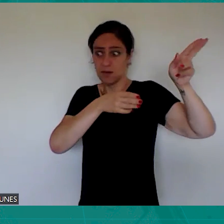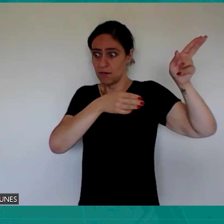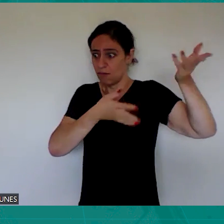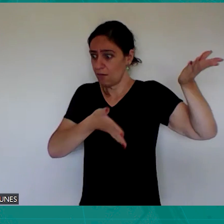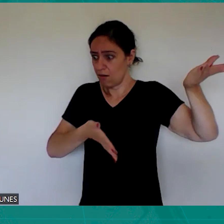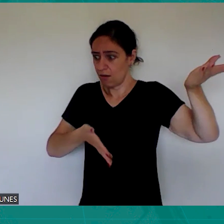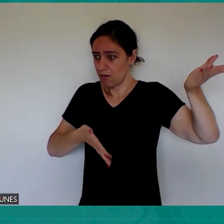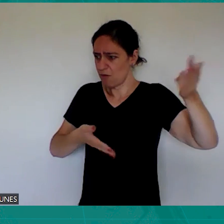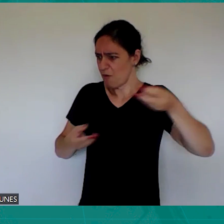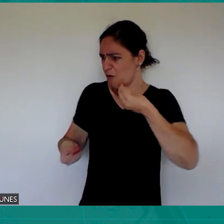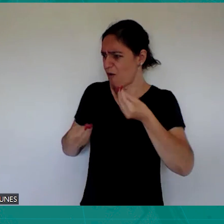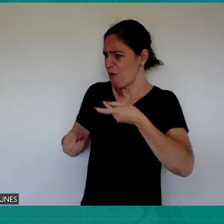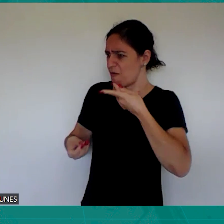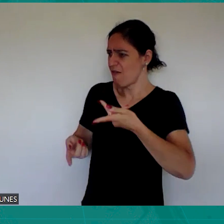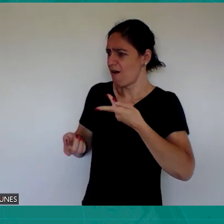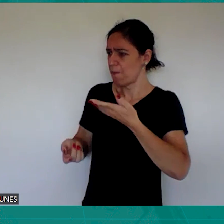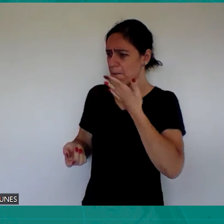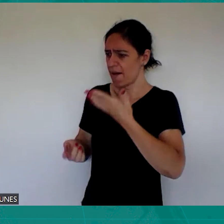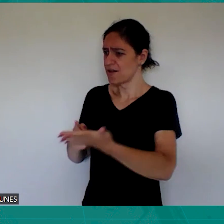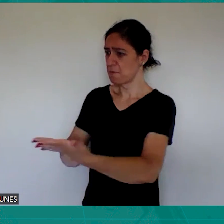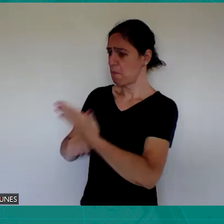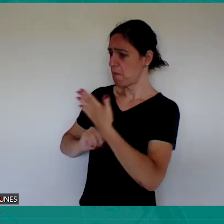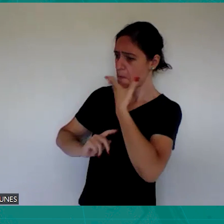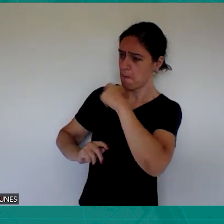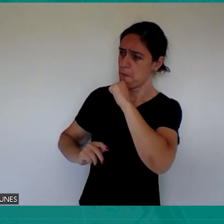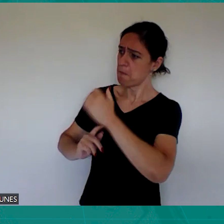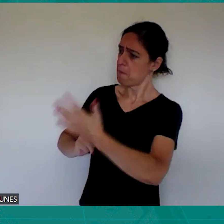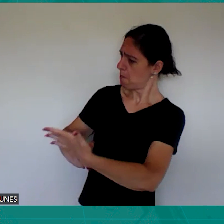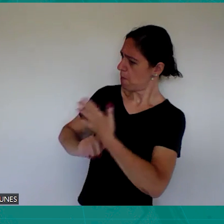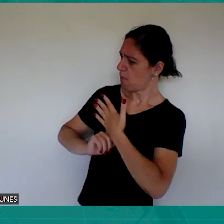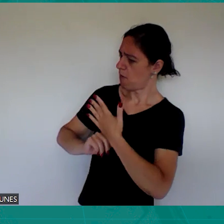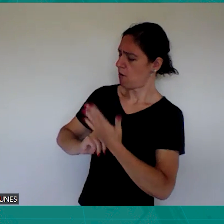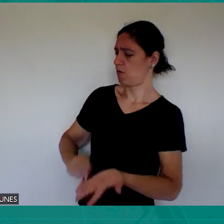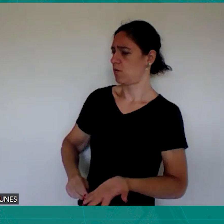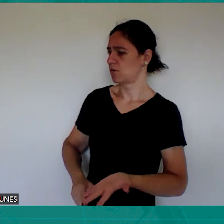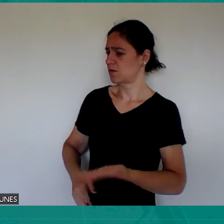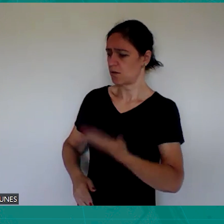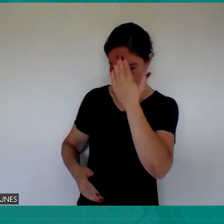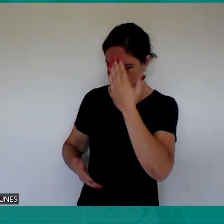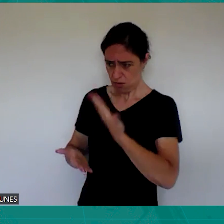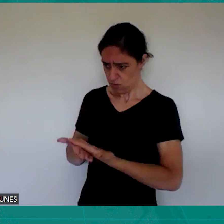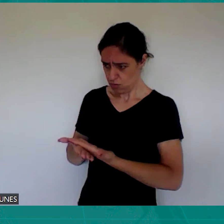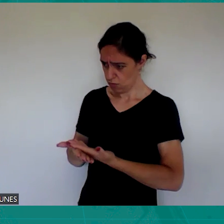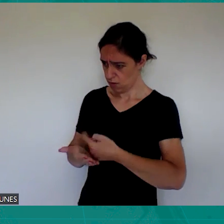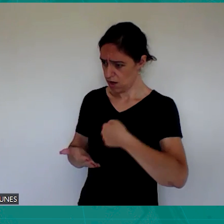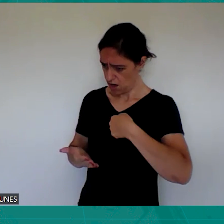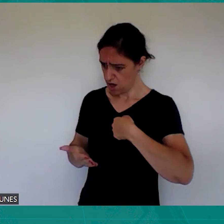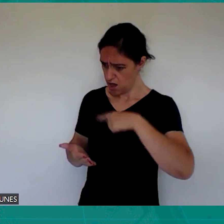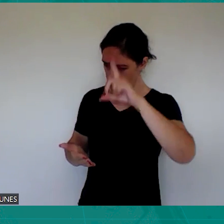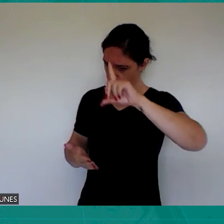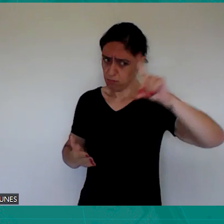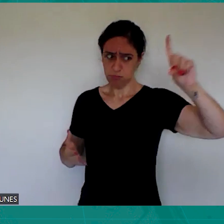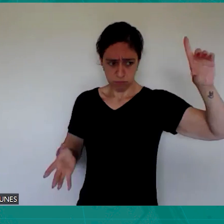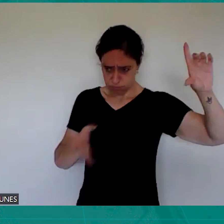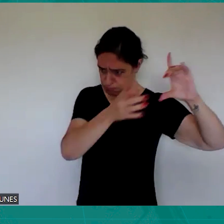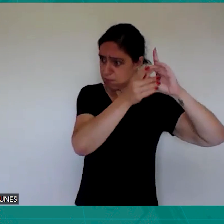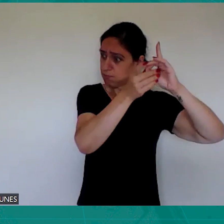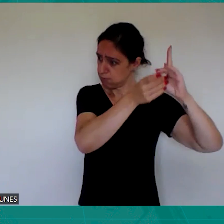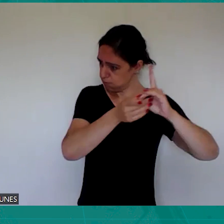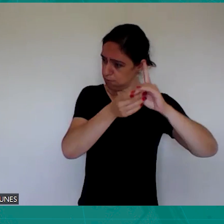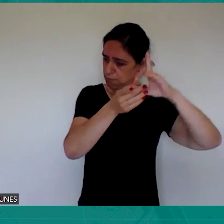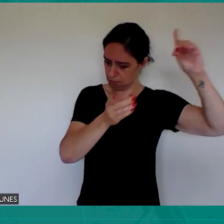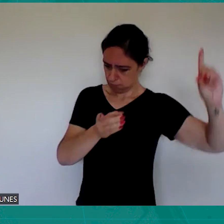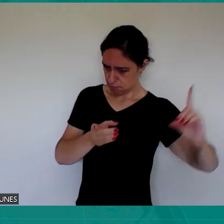tu, mostra-nos o Pai? Não crês que eu estou no Pai e que o Pai está